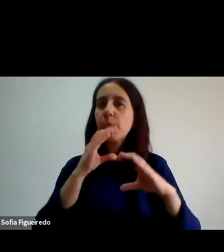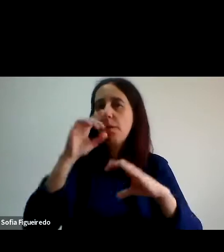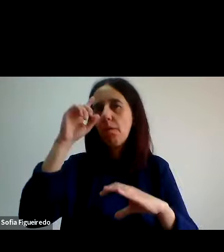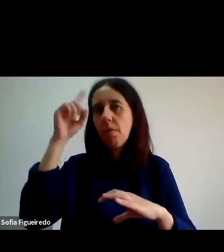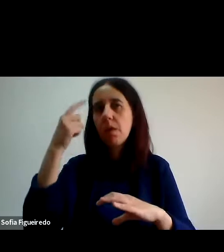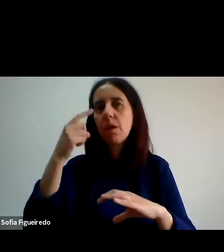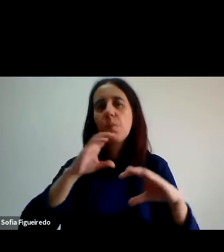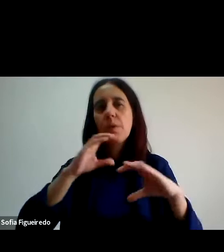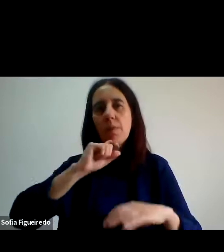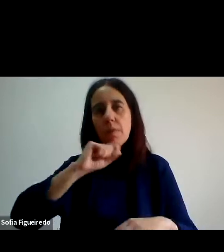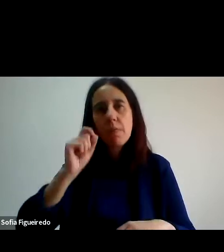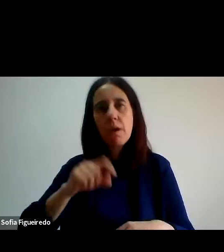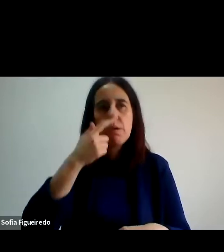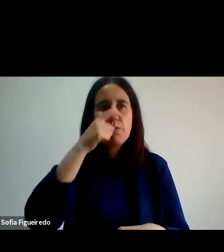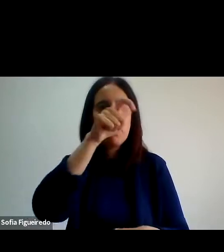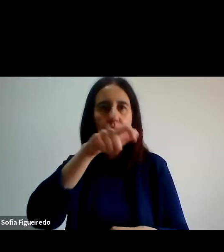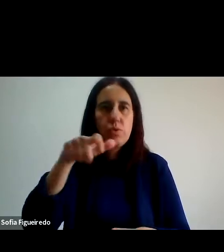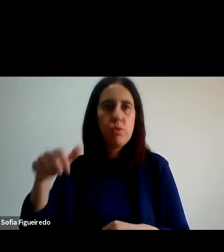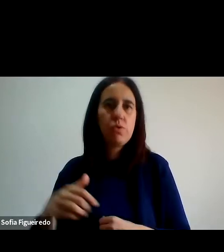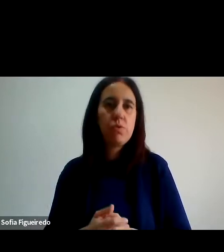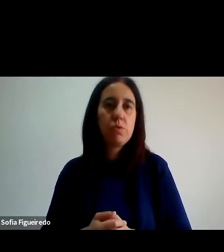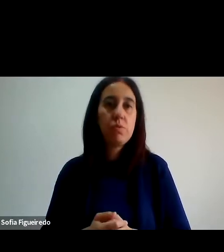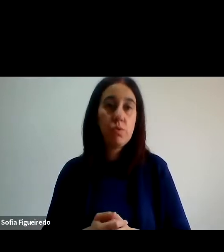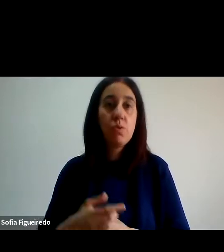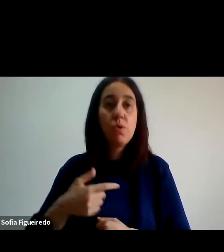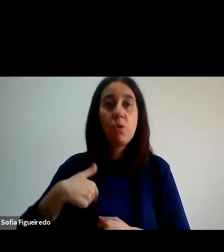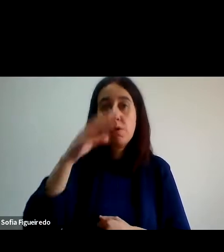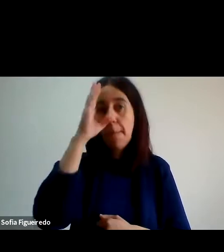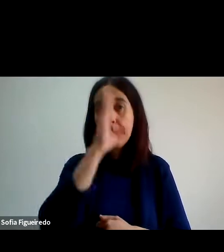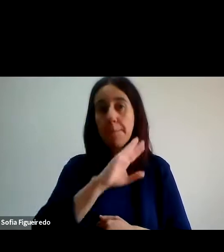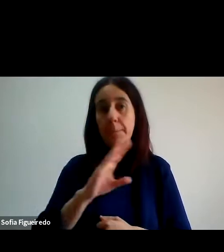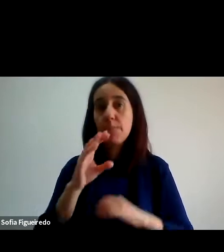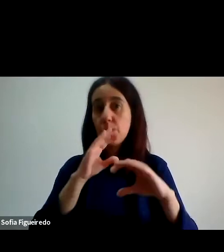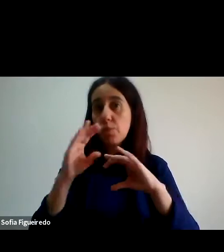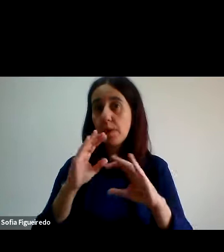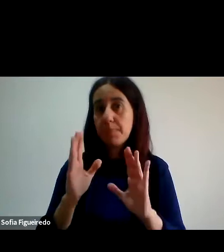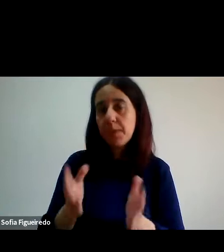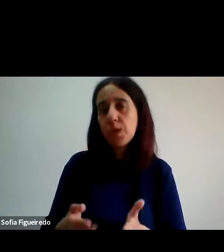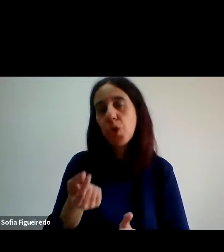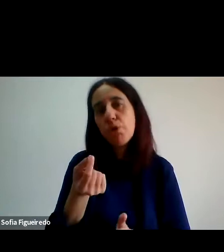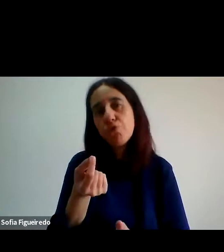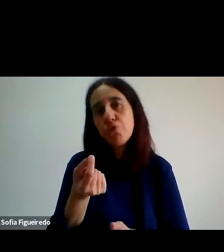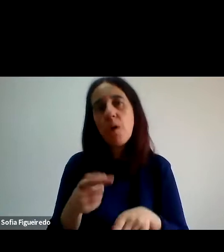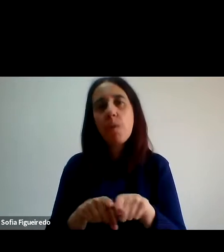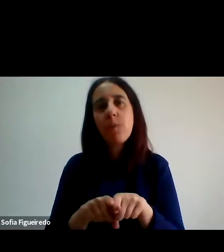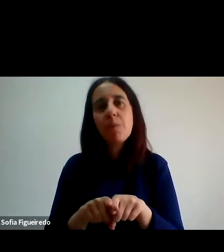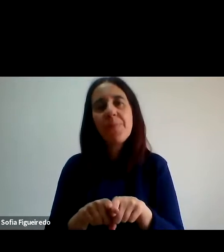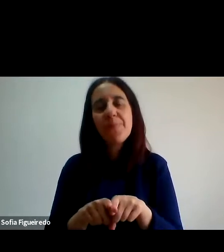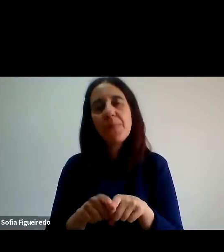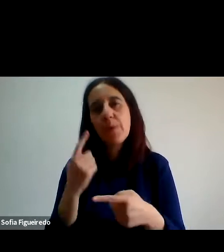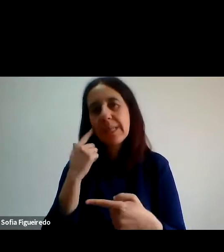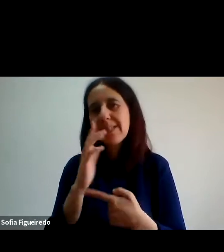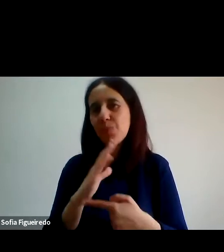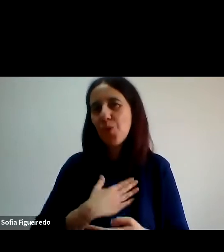poder comunicar com as pessoas. Portanto, sabendo nós que temos que comunicar, temos que fazer um bocadinho como... Eu gosto de dar este